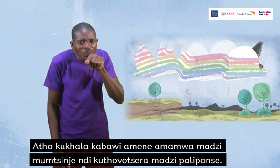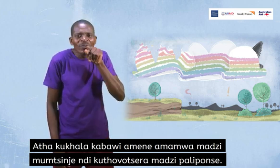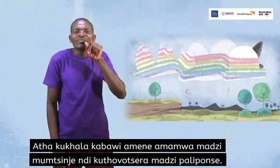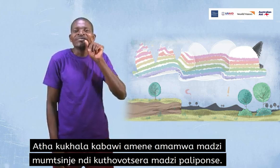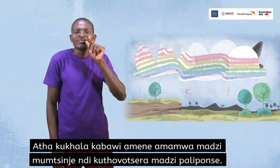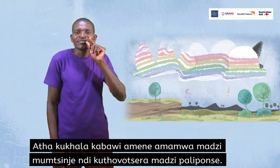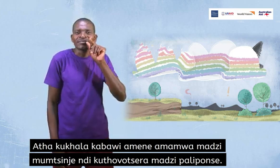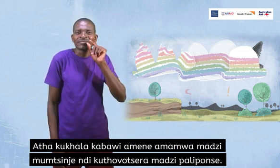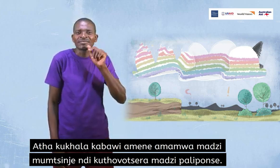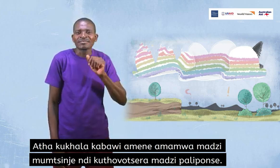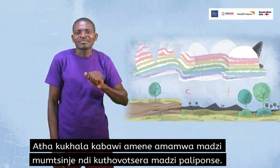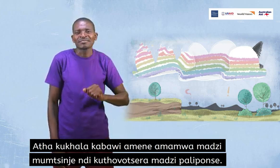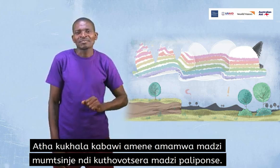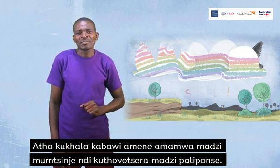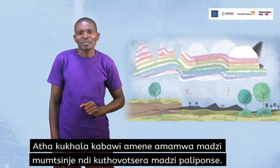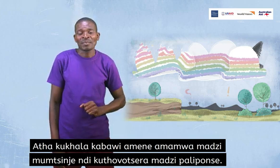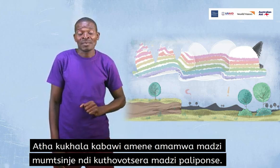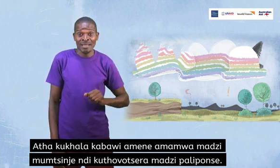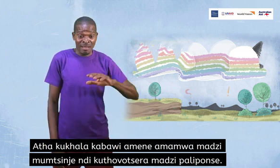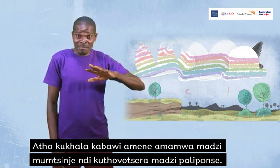mtsinje ndi kuthovotsera madzi paliponse.